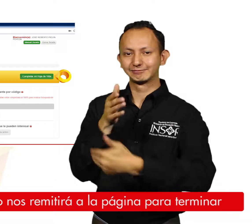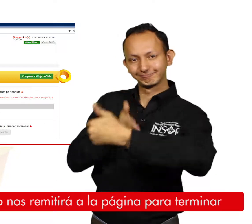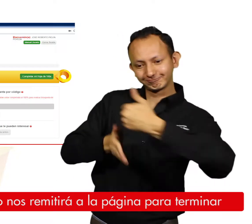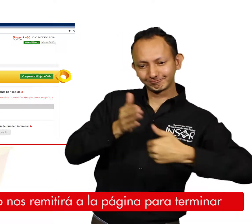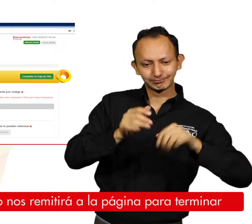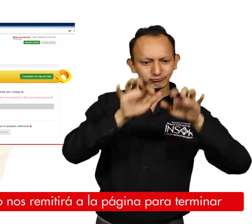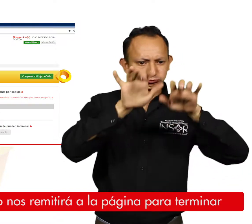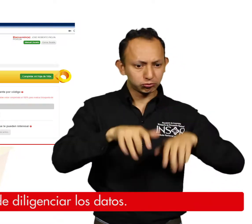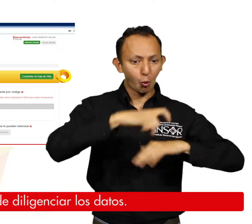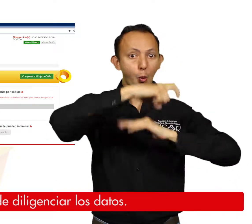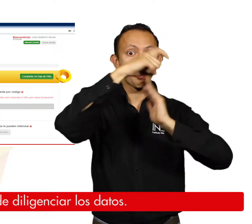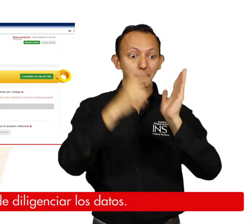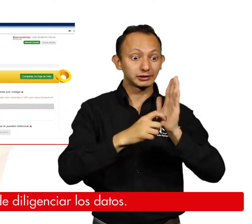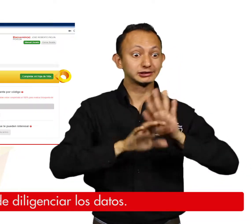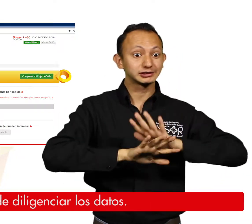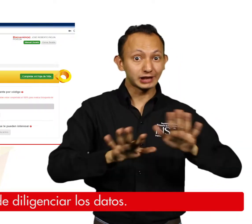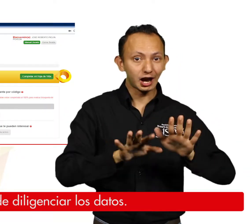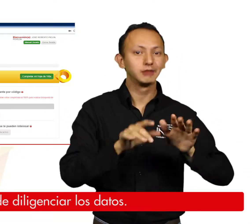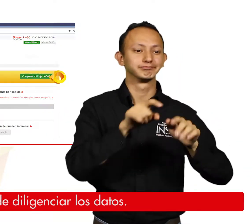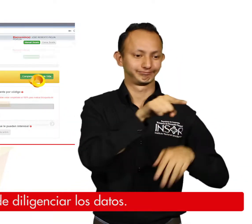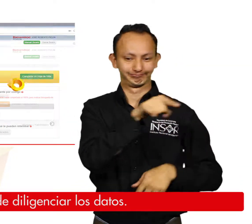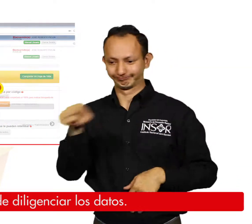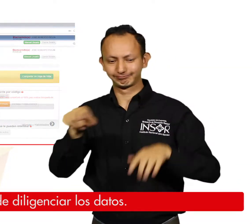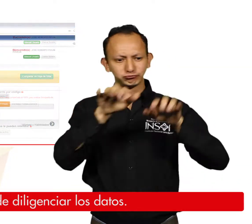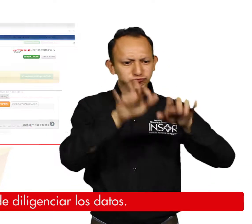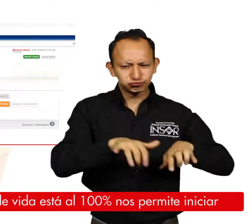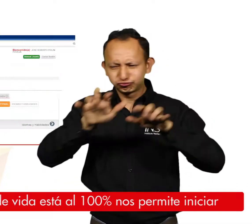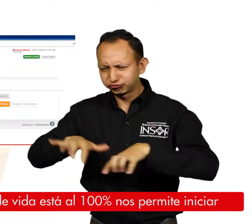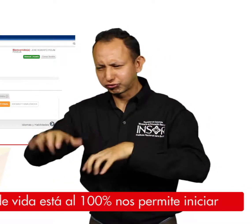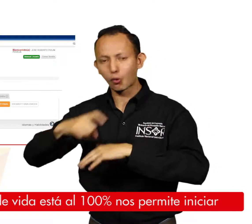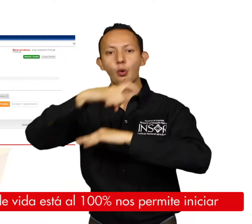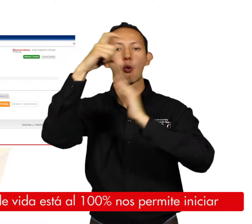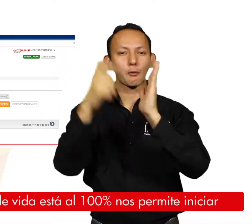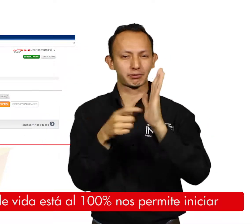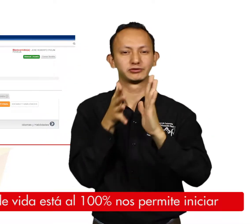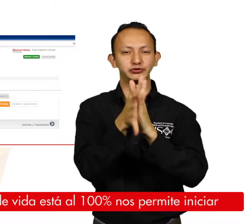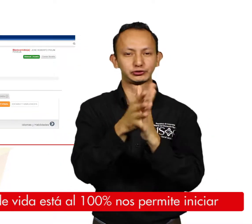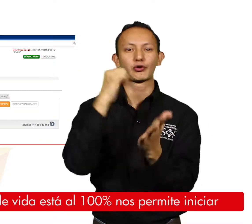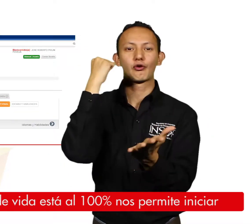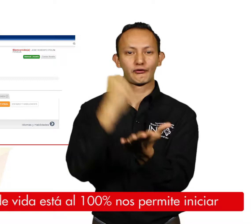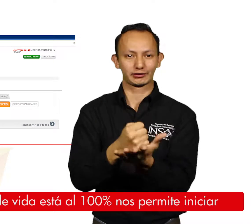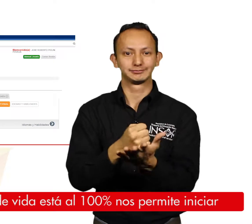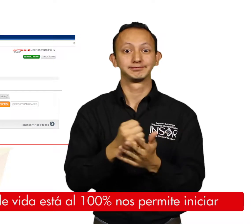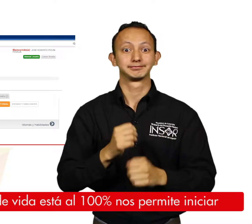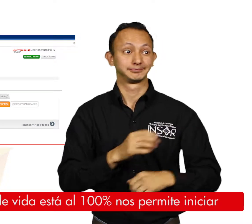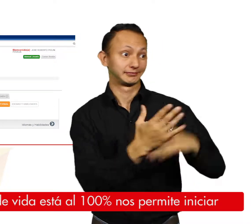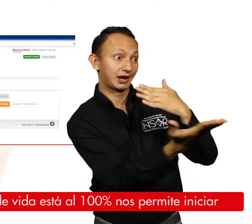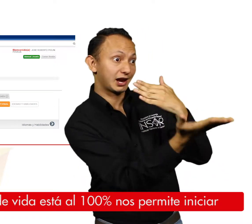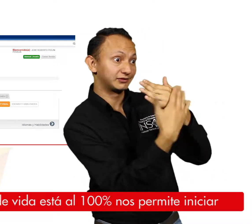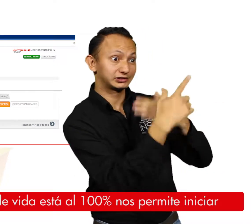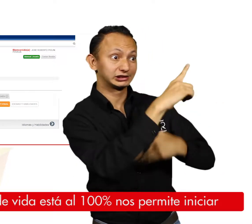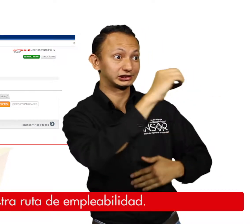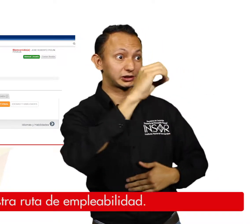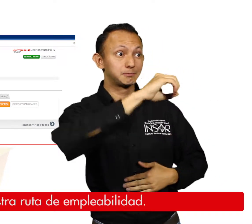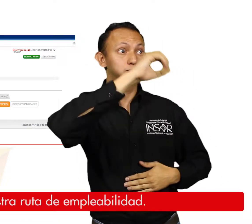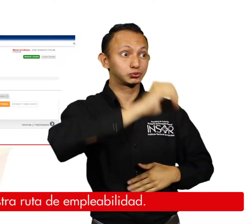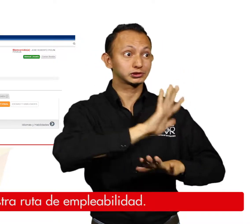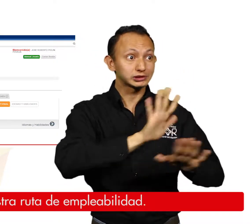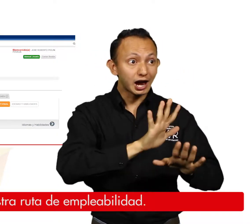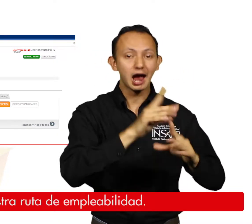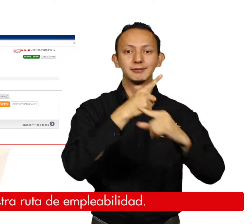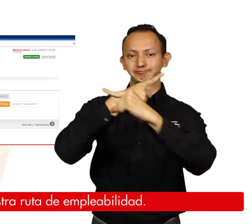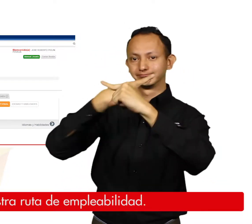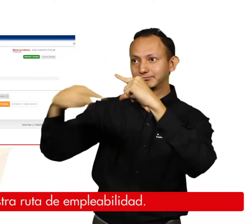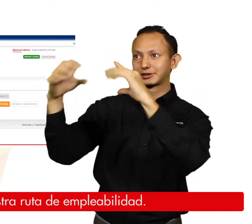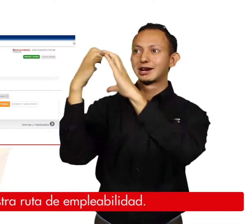la página para terminar de diligenciar los datos. Cuando la hoja de vida está al 100%, nos permite iniciar nuestra ruta